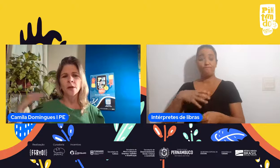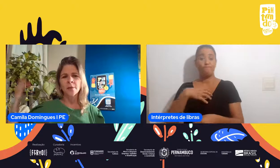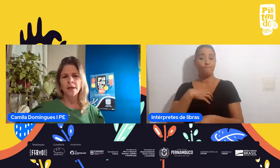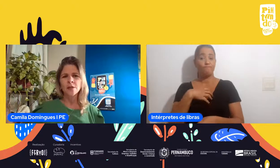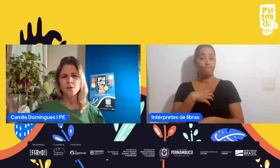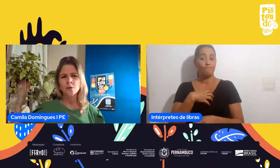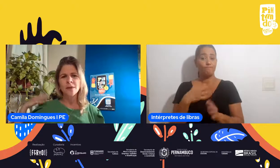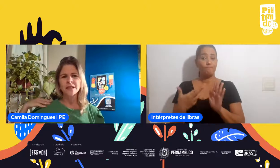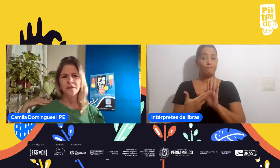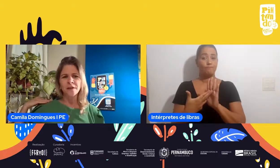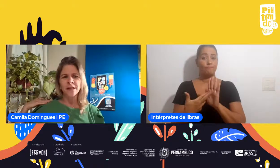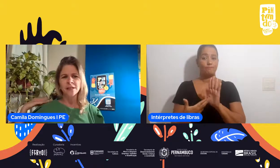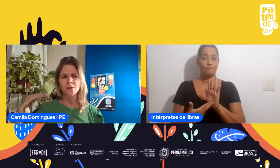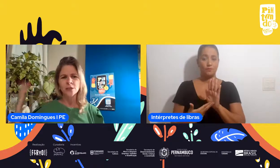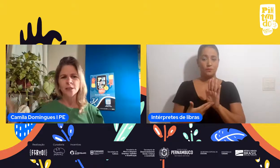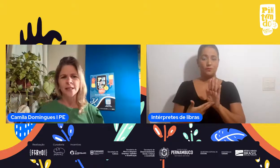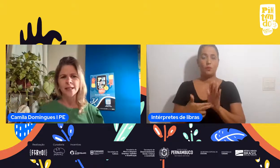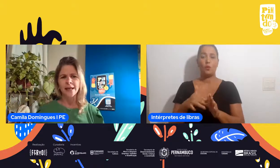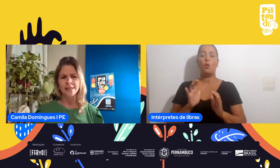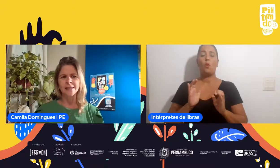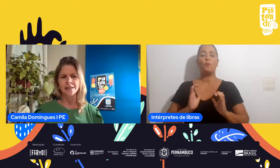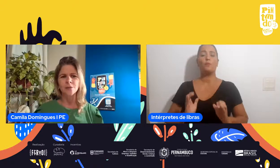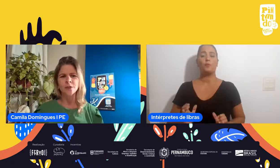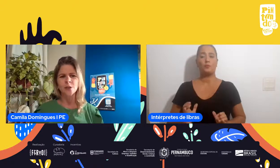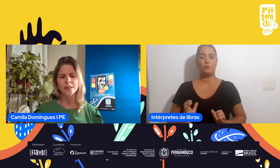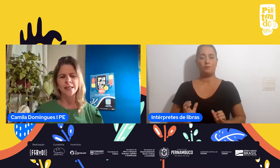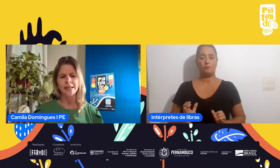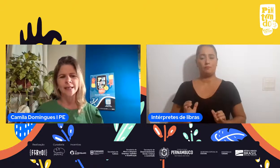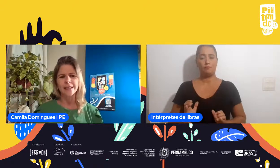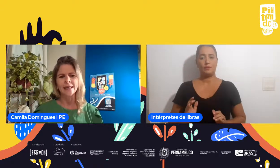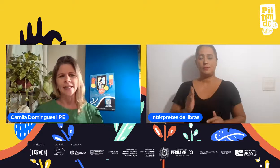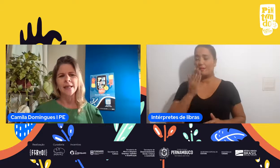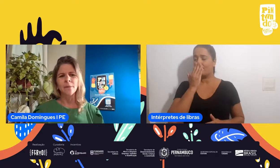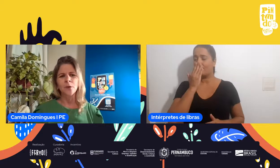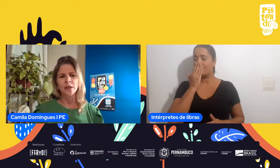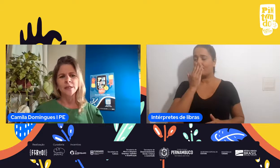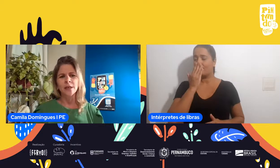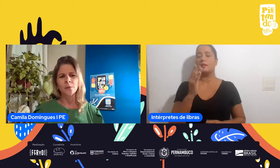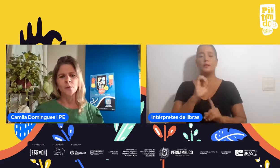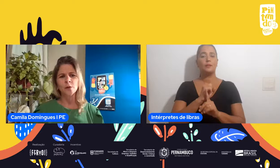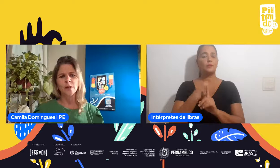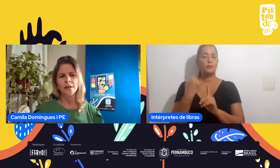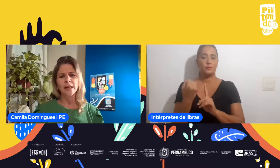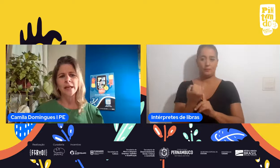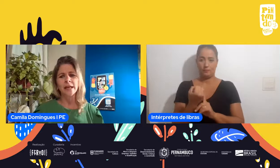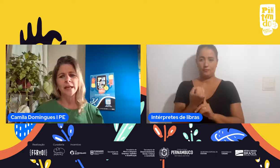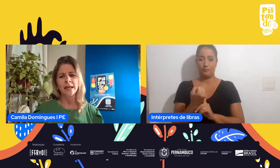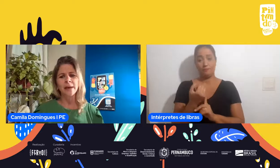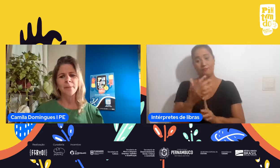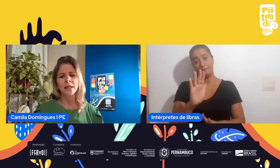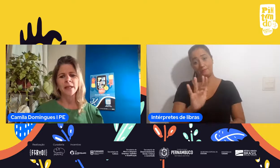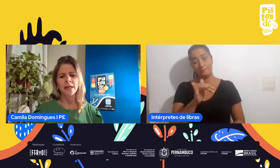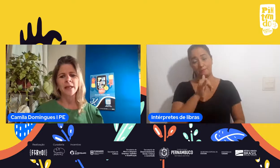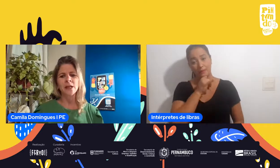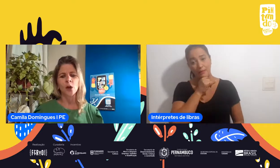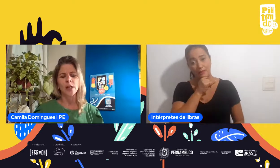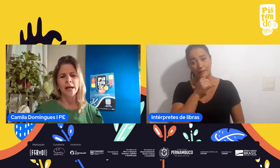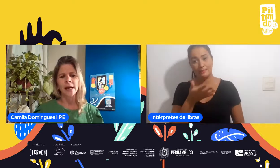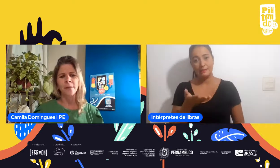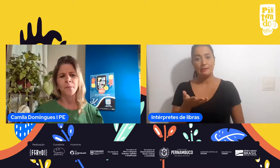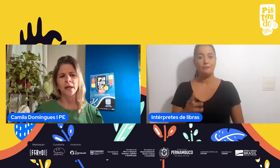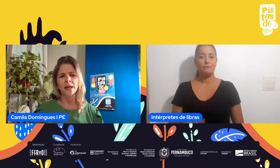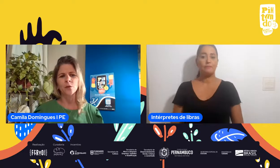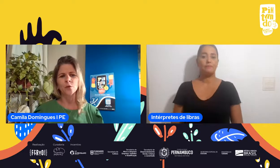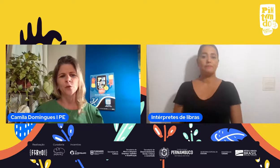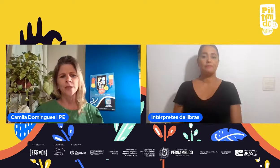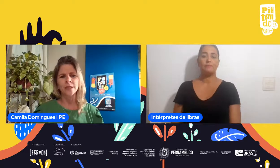seus comportamentos mais à frente numa sociedade, diante de uma sociedade. Por exemplo, reaprender e